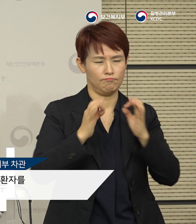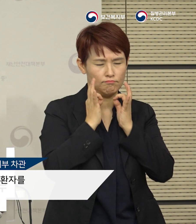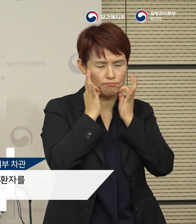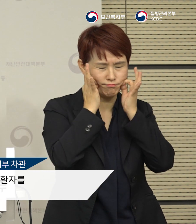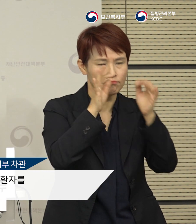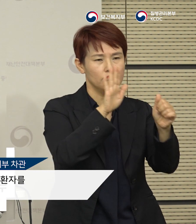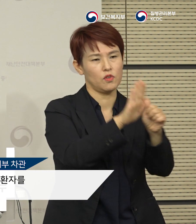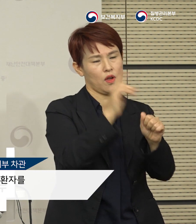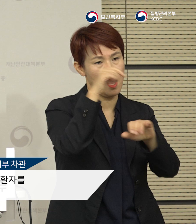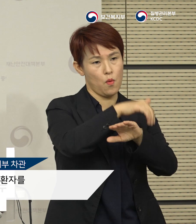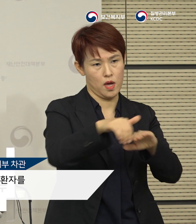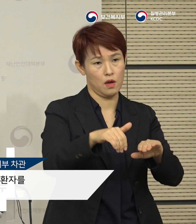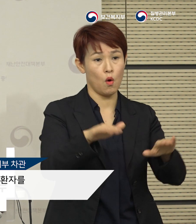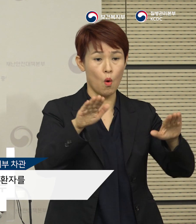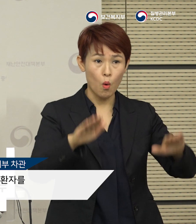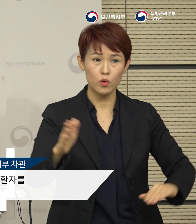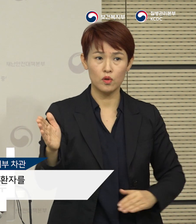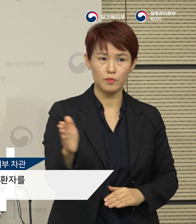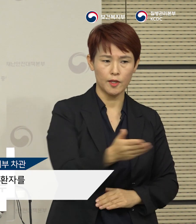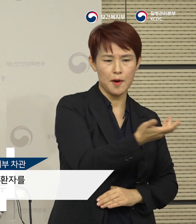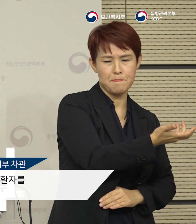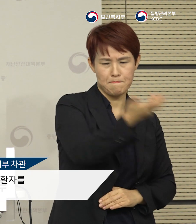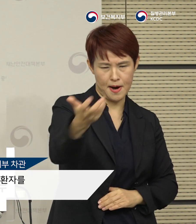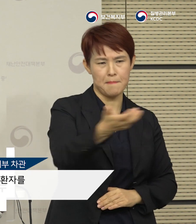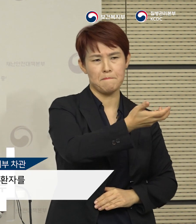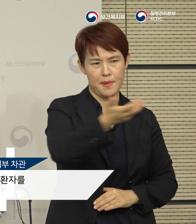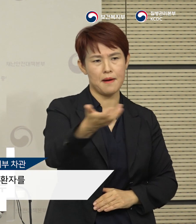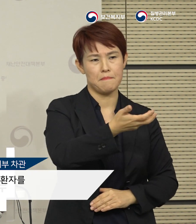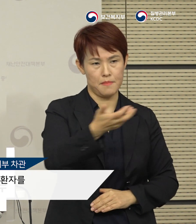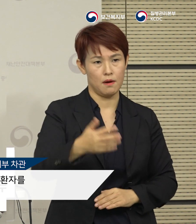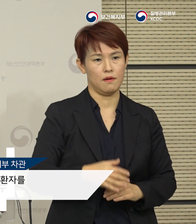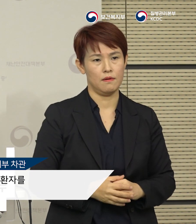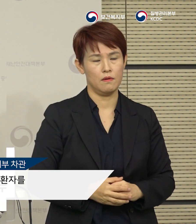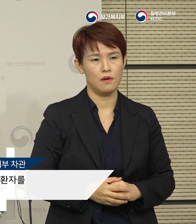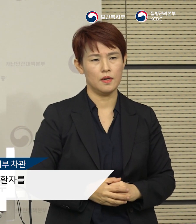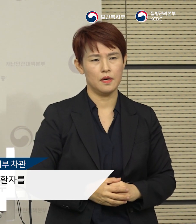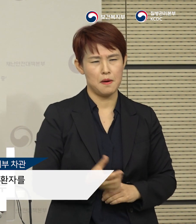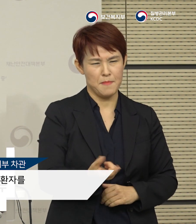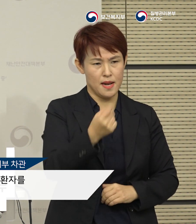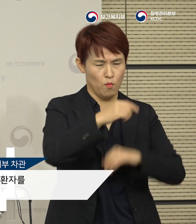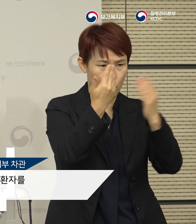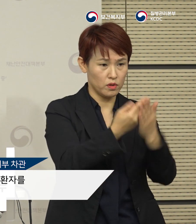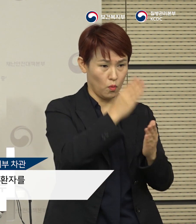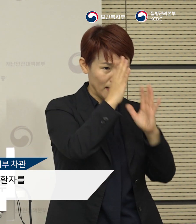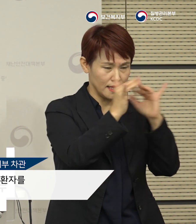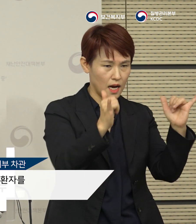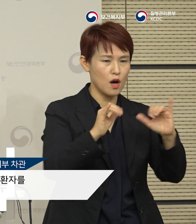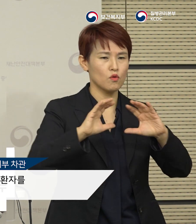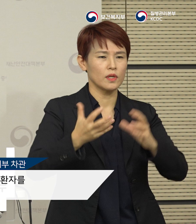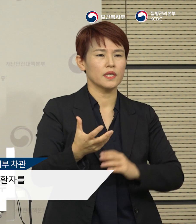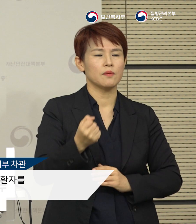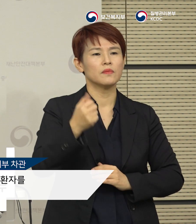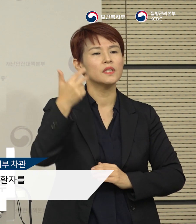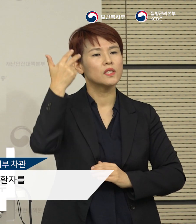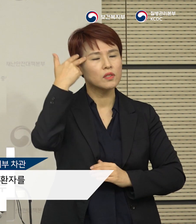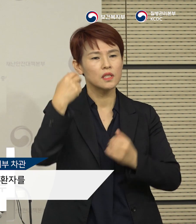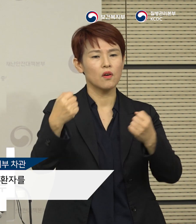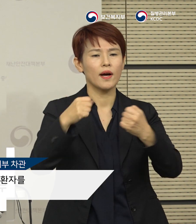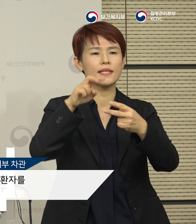계획으로 오늘부터 이송을 시작하여 조속한 시일 내에 모든 환자를